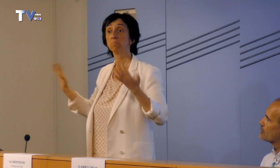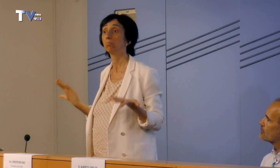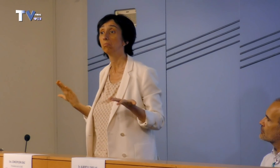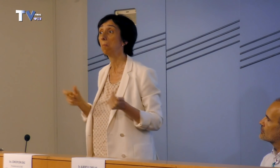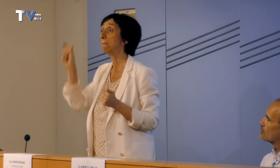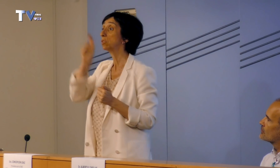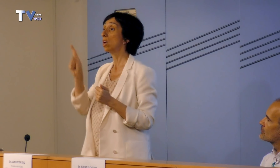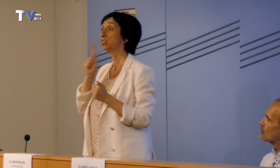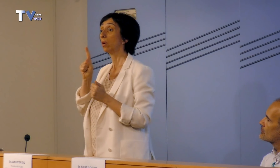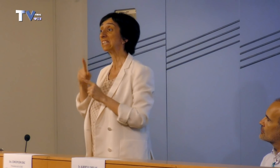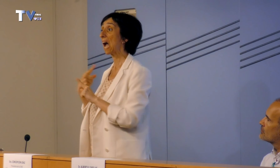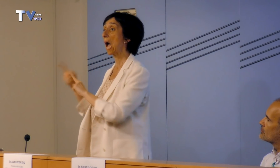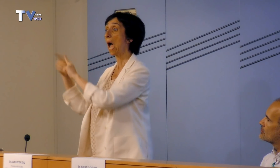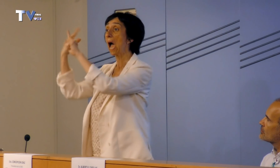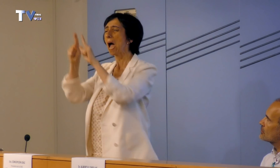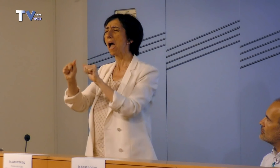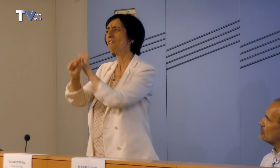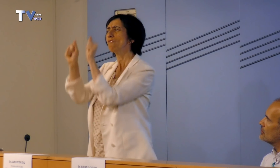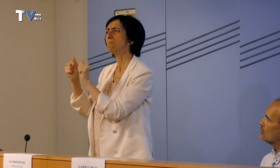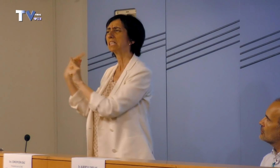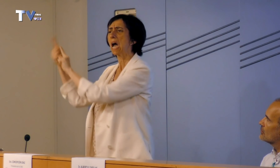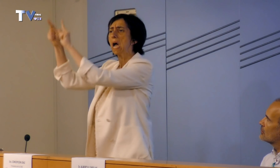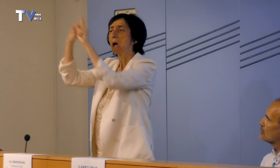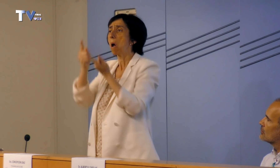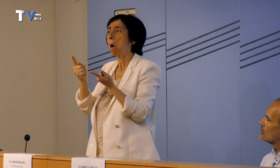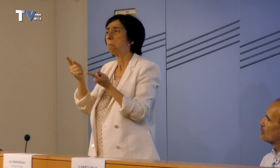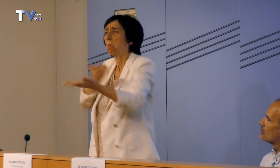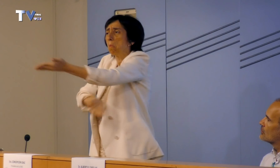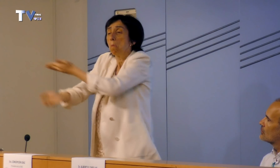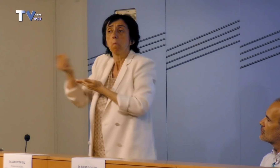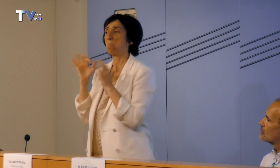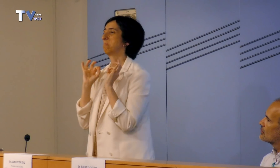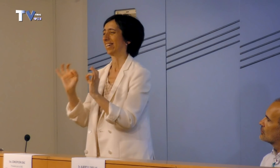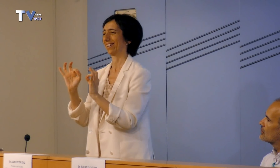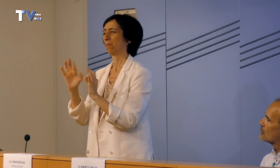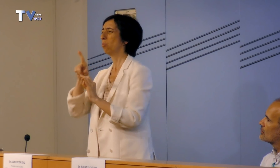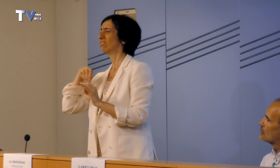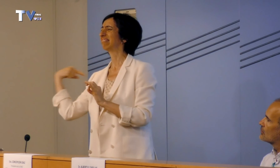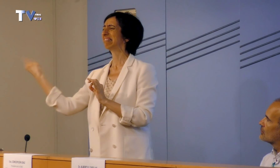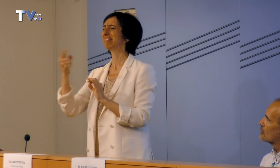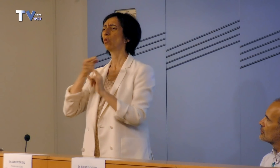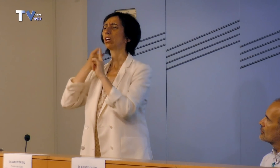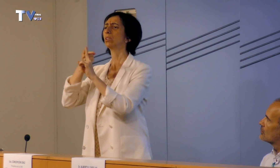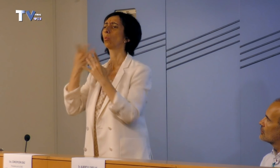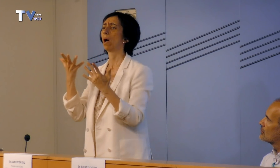l'espanyola. No hi ha conflicte, ens respectem mútuament. Són diferents formes, són diferents vies de